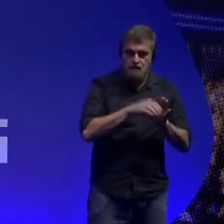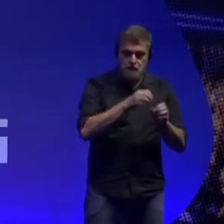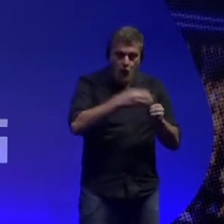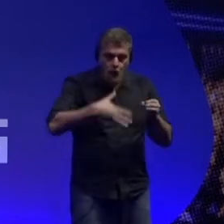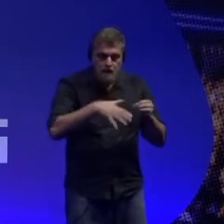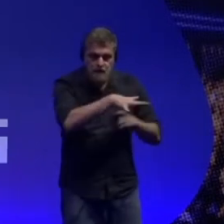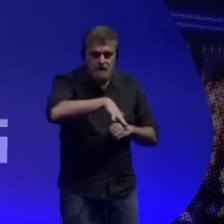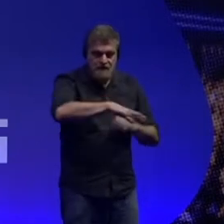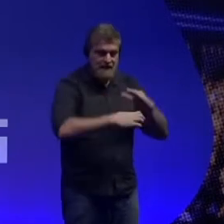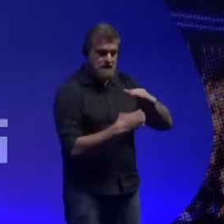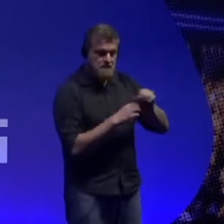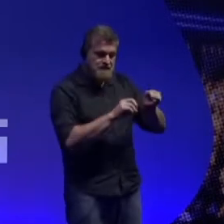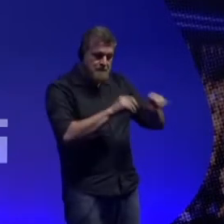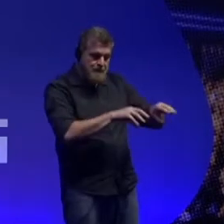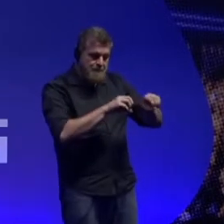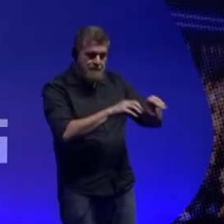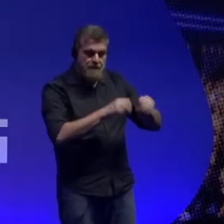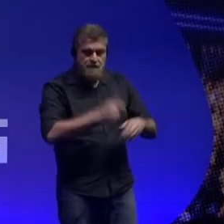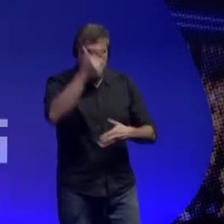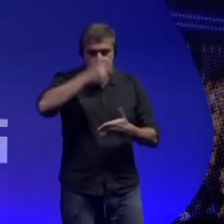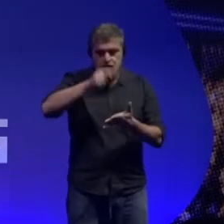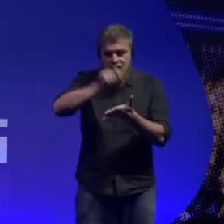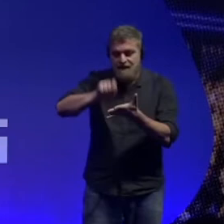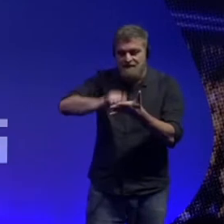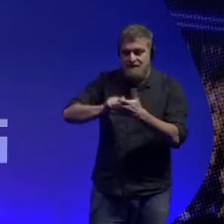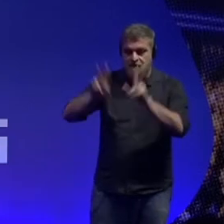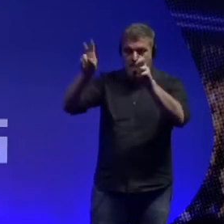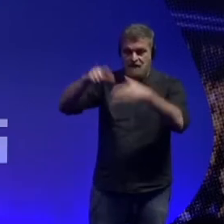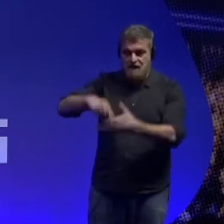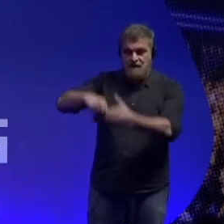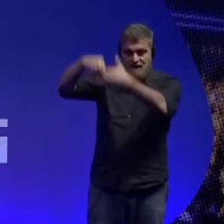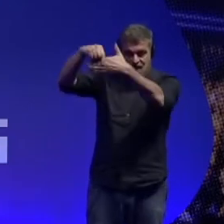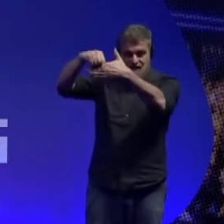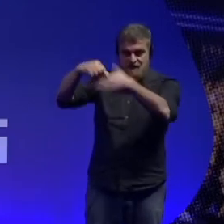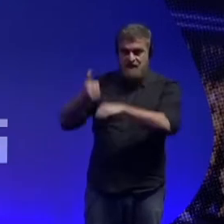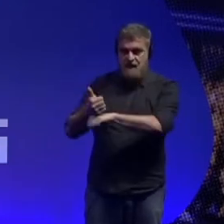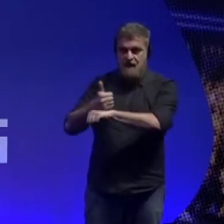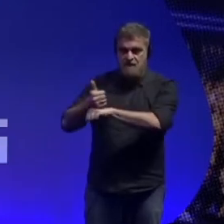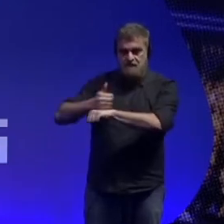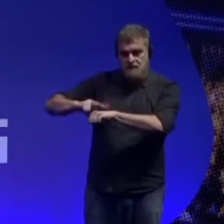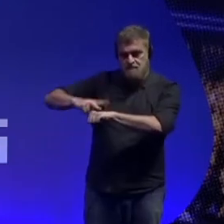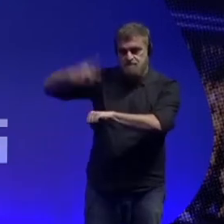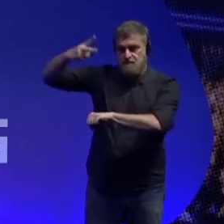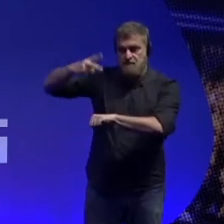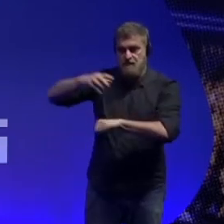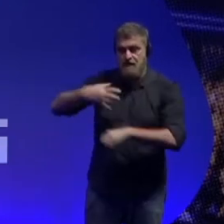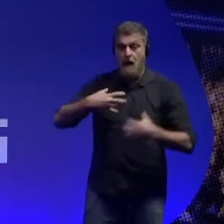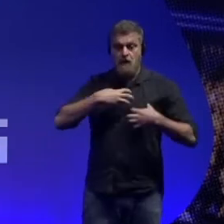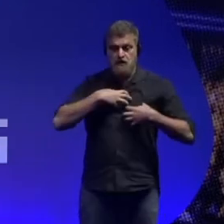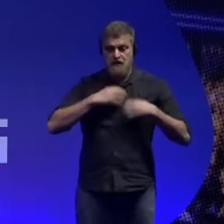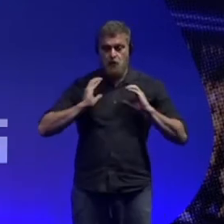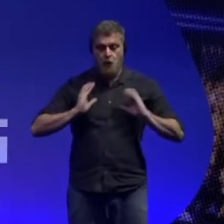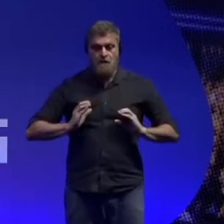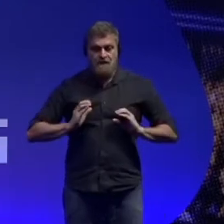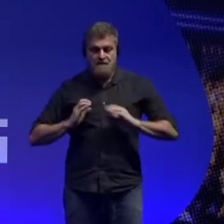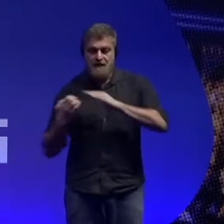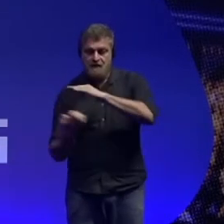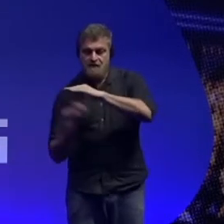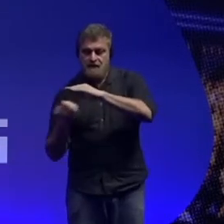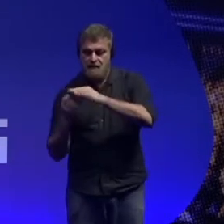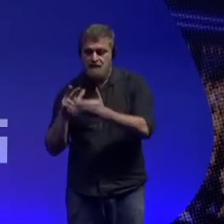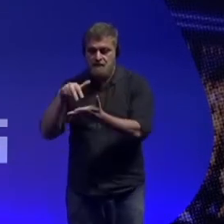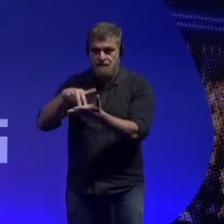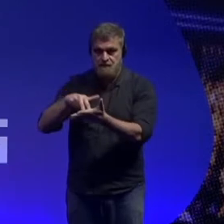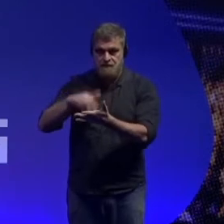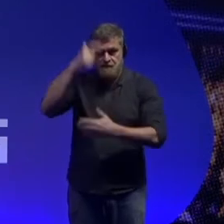anos. Eu escrevo principalmente sobre liderança, carreira e comportamento dentro do trabalho. Sou palestrante,